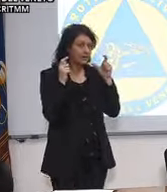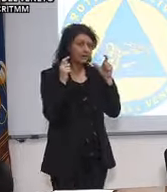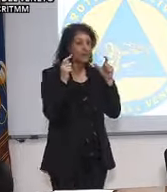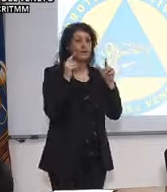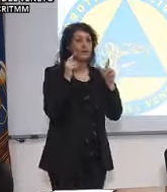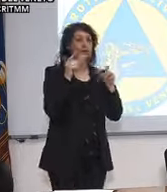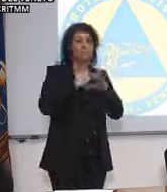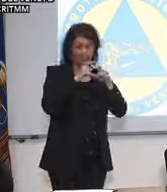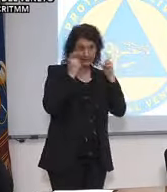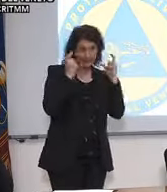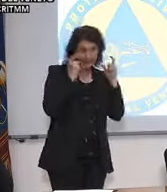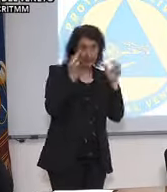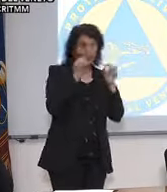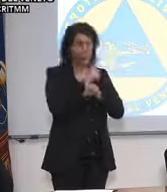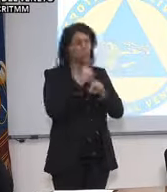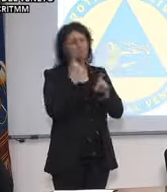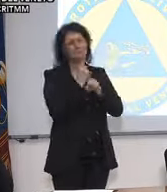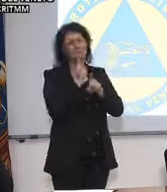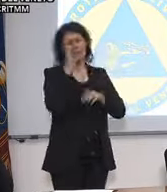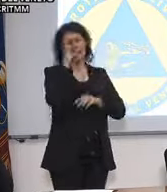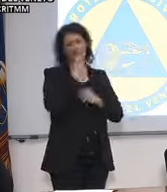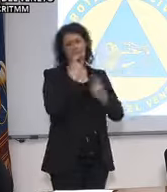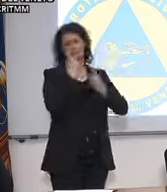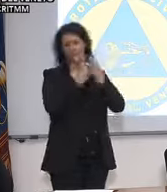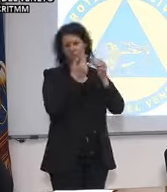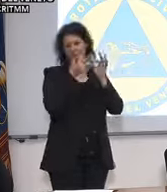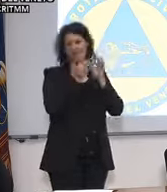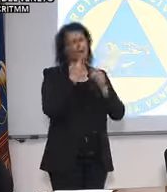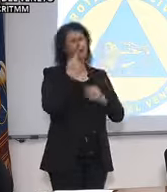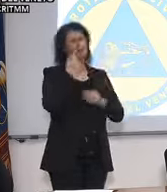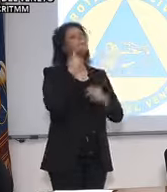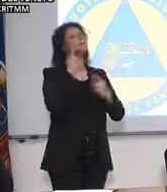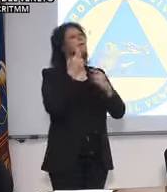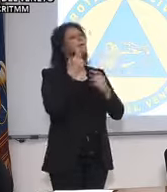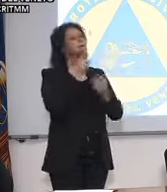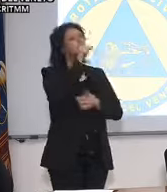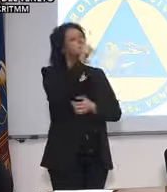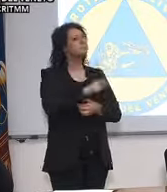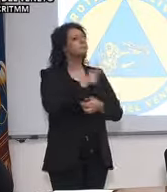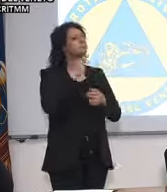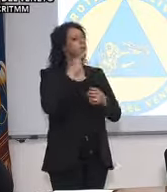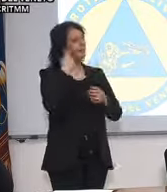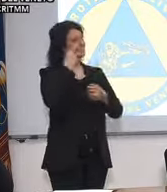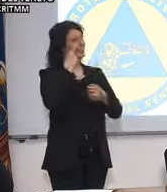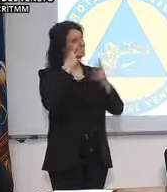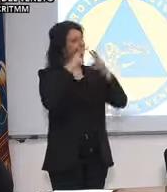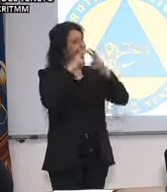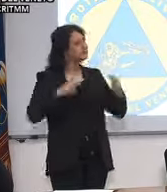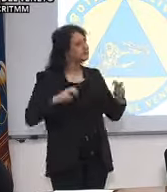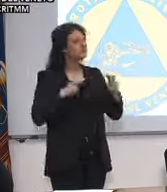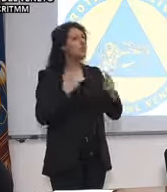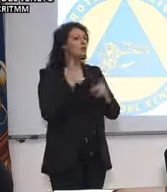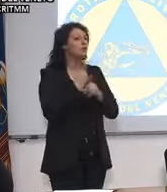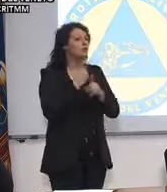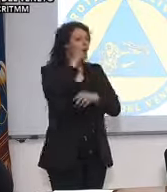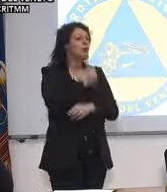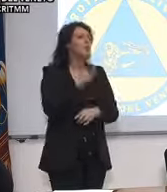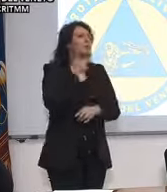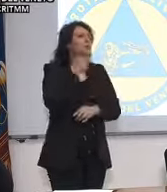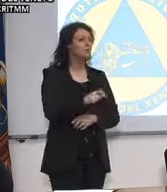comunemente oppure no, ci sono tante analisi da fare, è un caso interessante, ma Direttore Basso, qui siamo